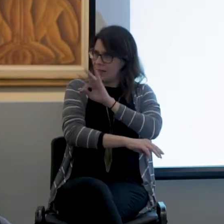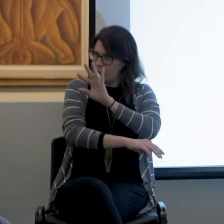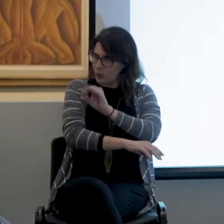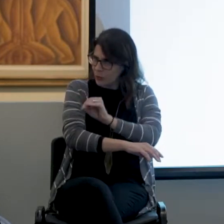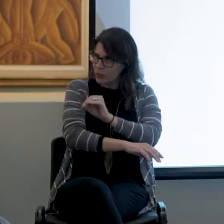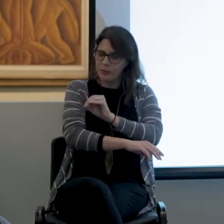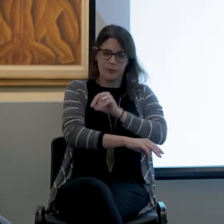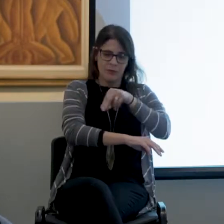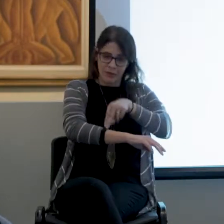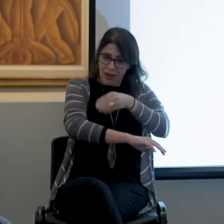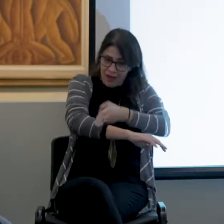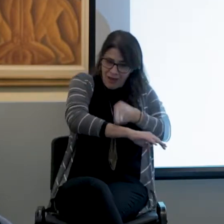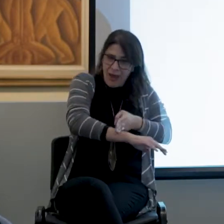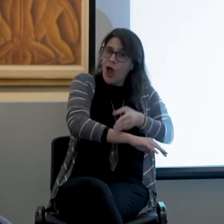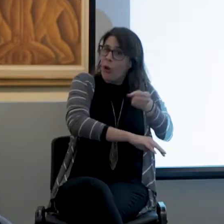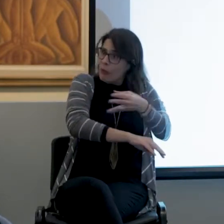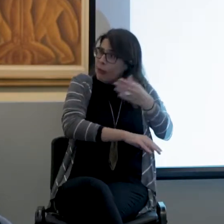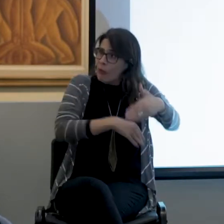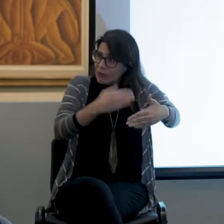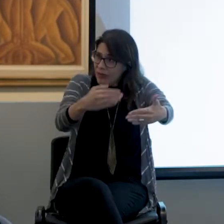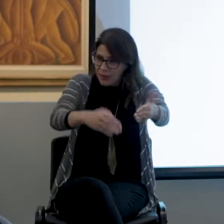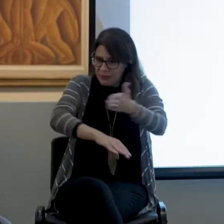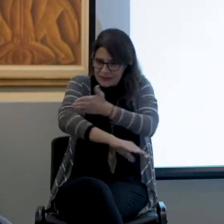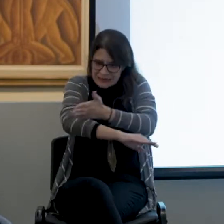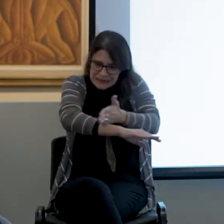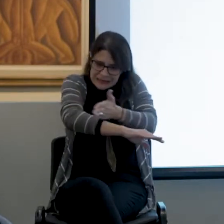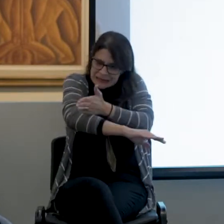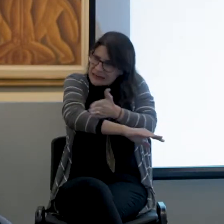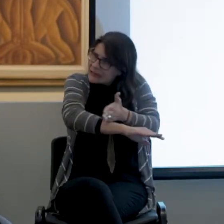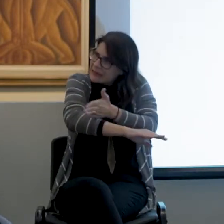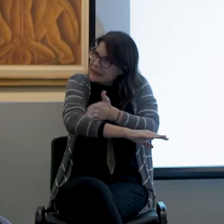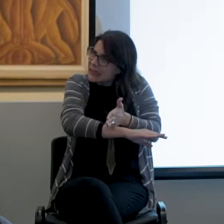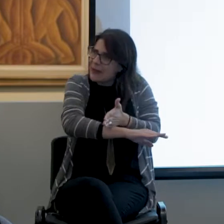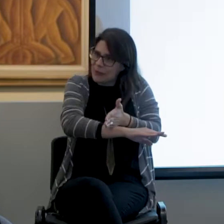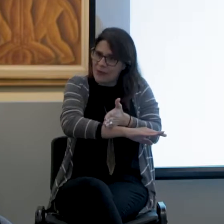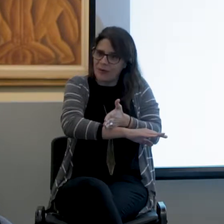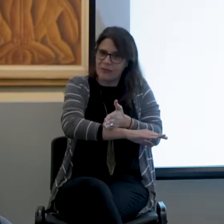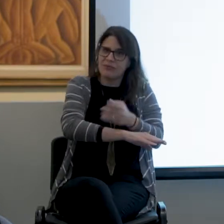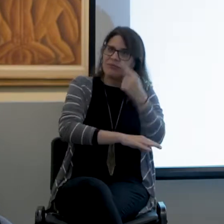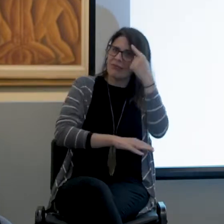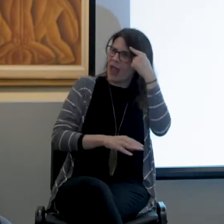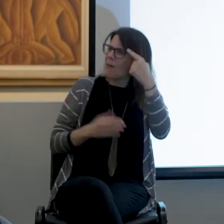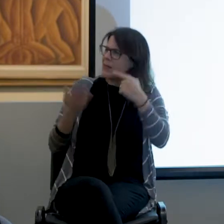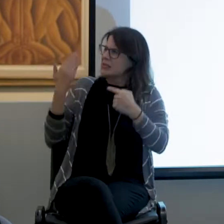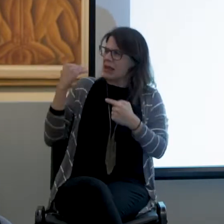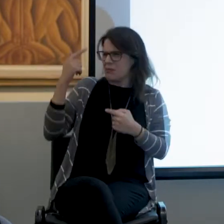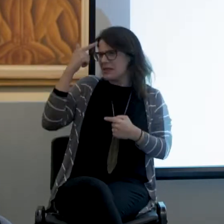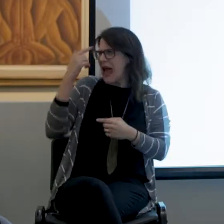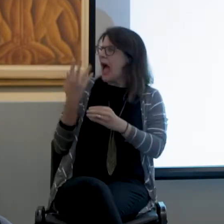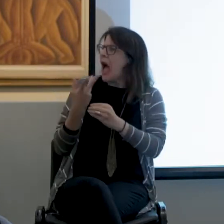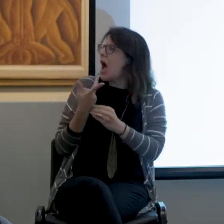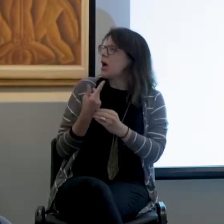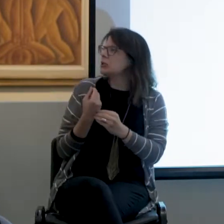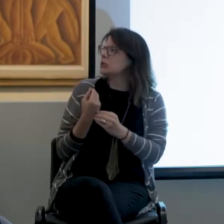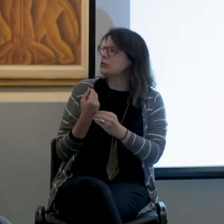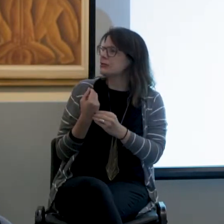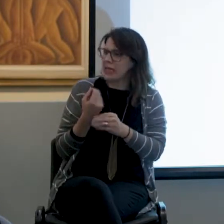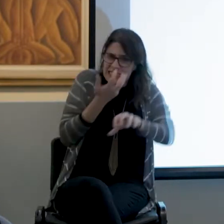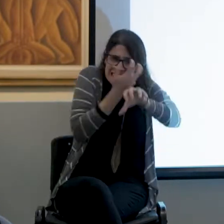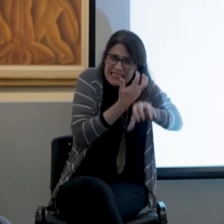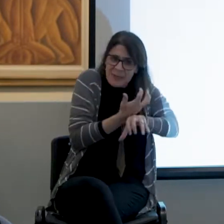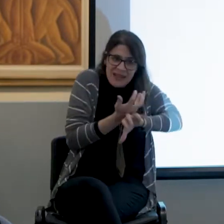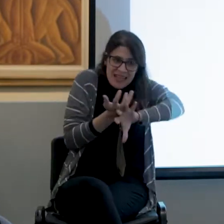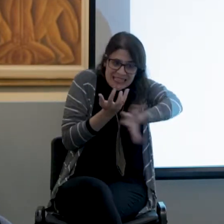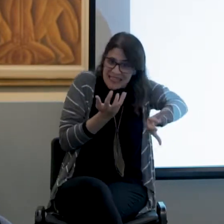uma história da arte não fazia sentido nenhum, porque, afinal de contas, a arte era uma coisa misturada entre outras coisas, e que não tinha independência